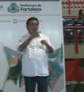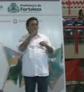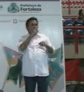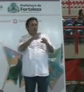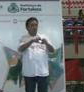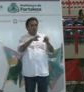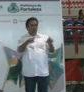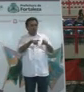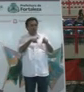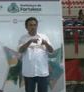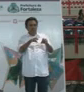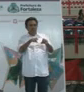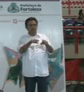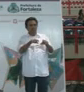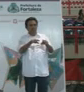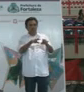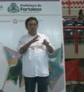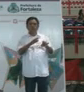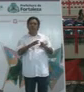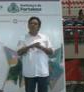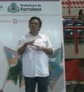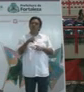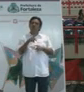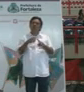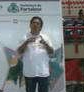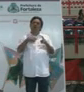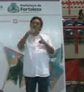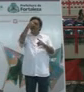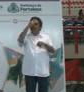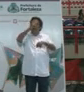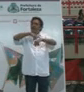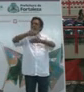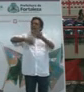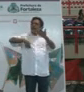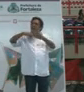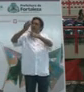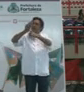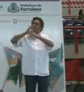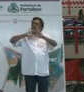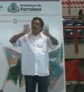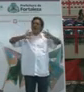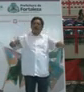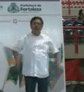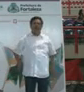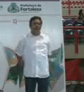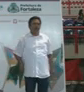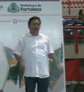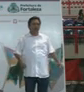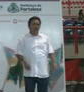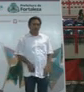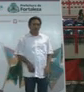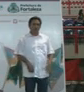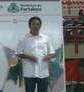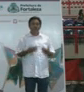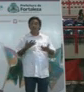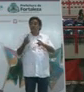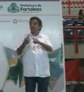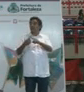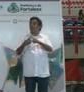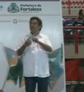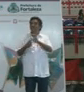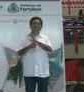geração. Professor, e por que esta merda não me ajuda na hora da prova, né? E as pessoas se perguntam, é